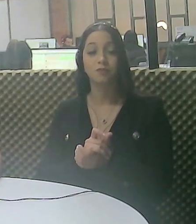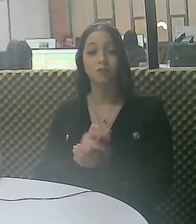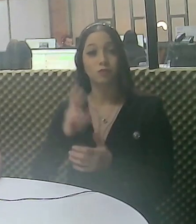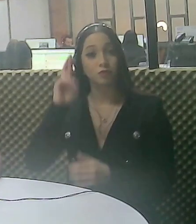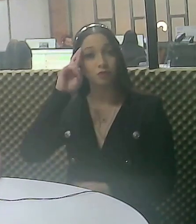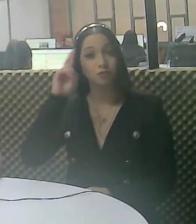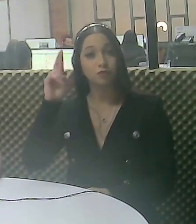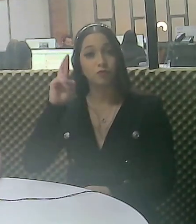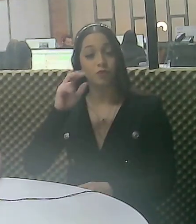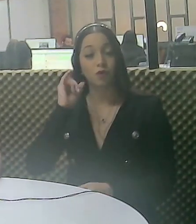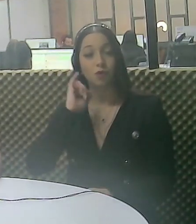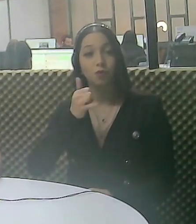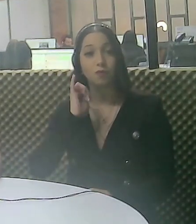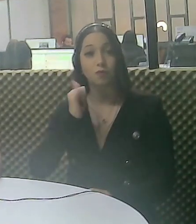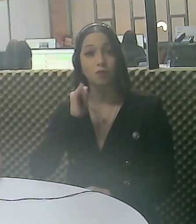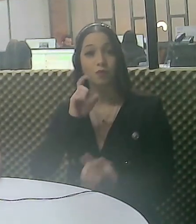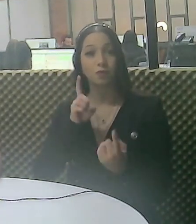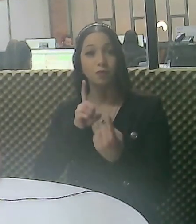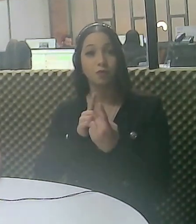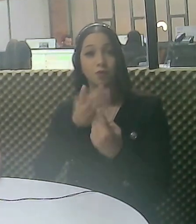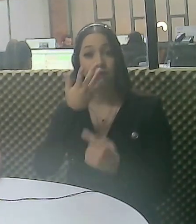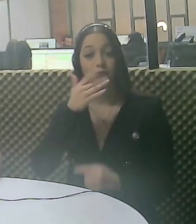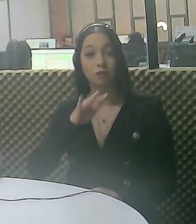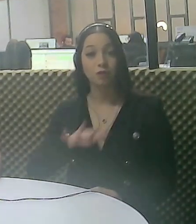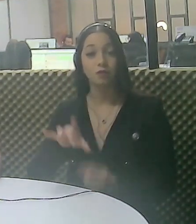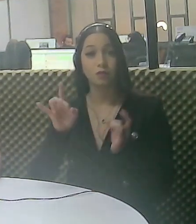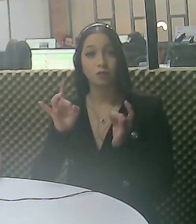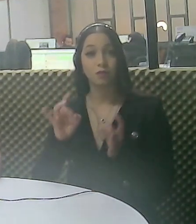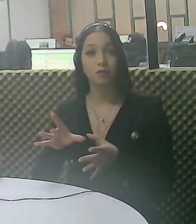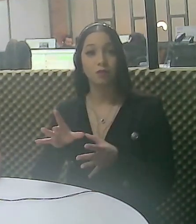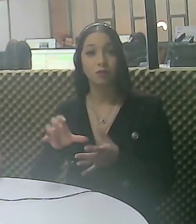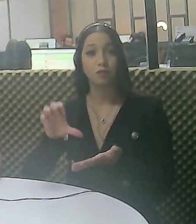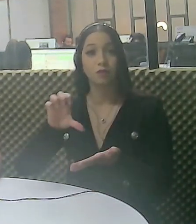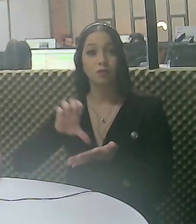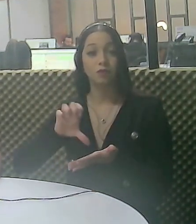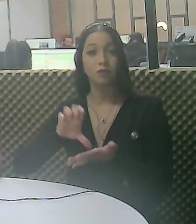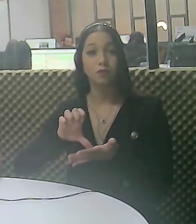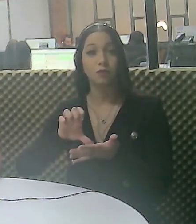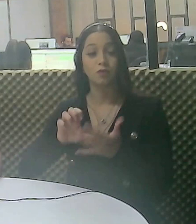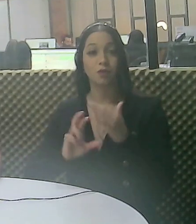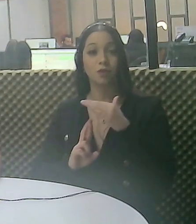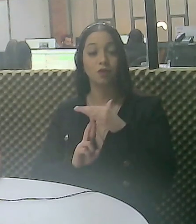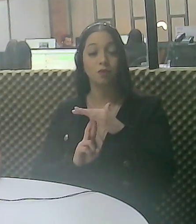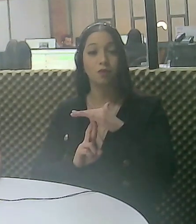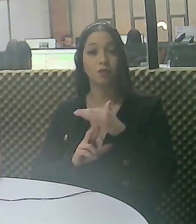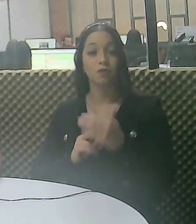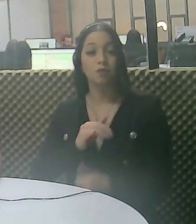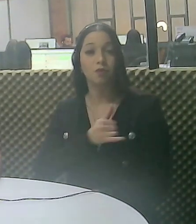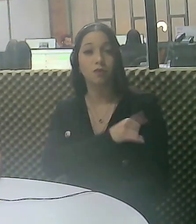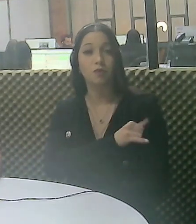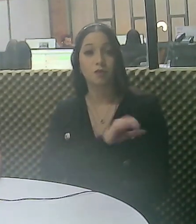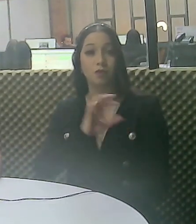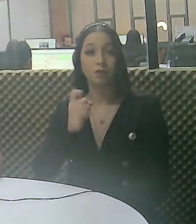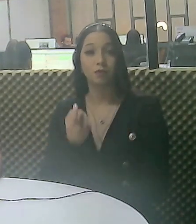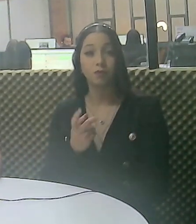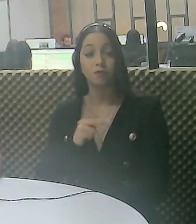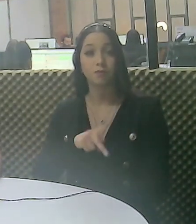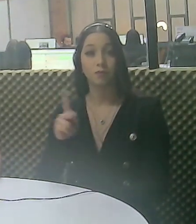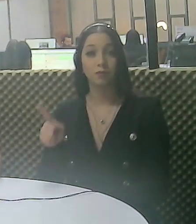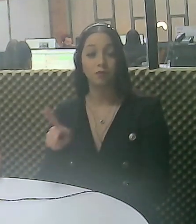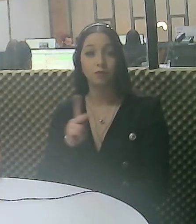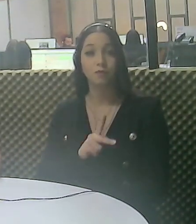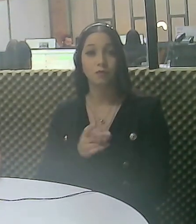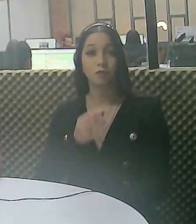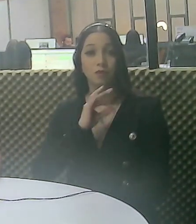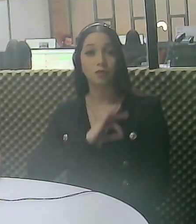Salles conta a história do encontro entre uma criança abandonada na Estação Central do Brasil, no Rio de Janeiro, e uma ex-professora que complementa